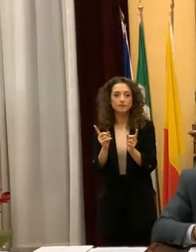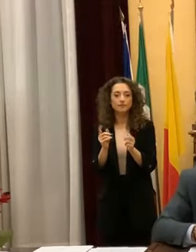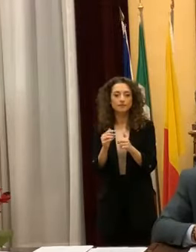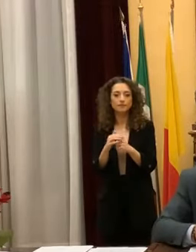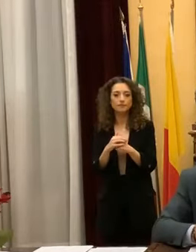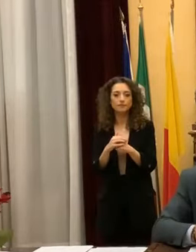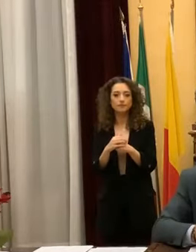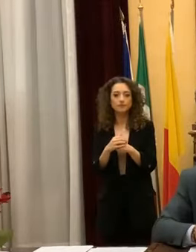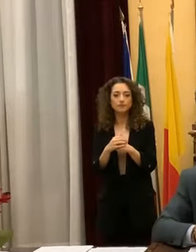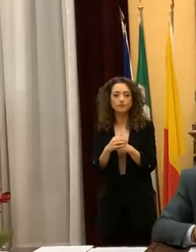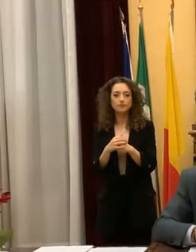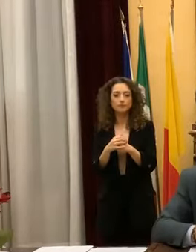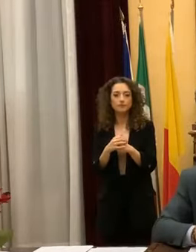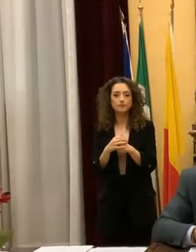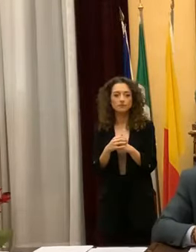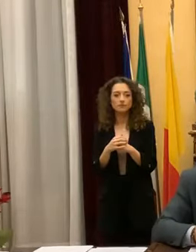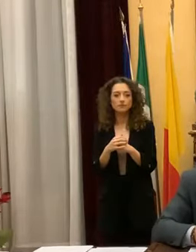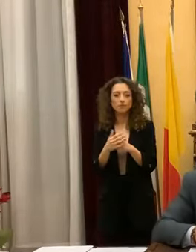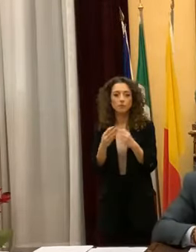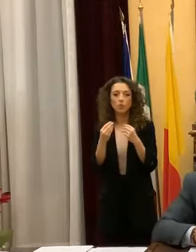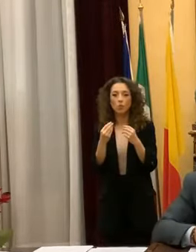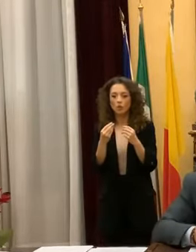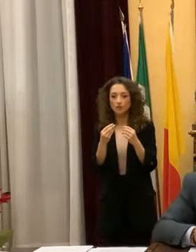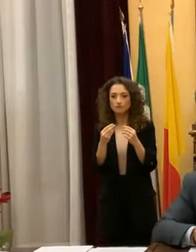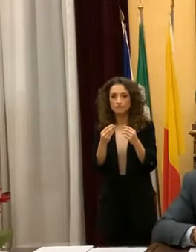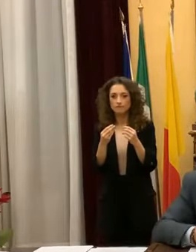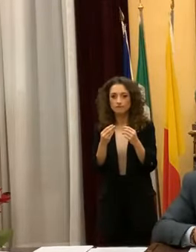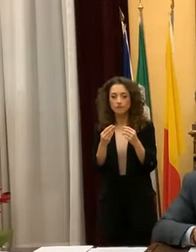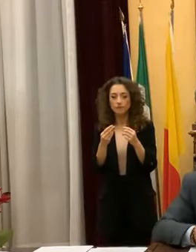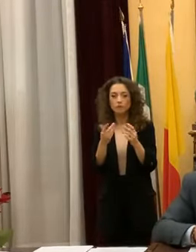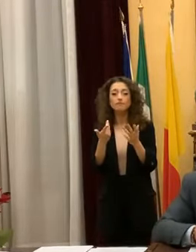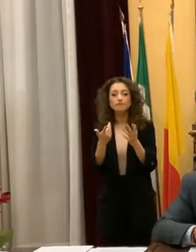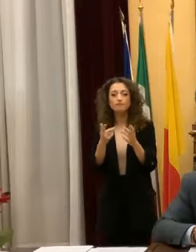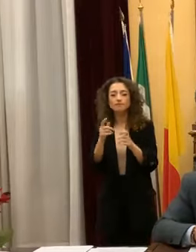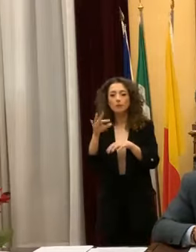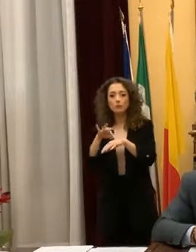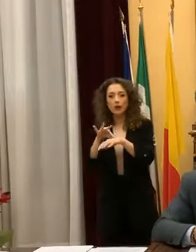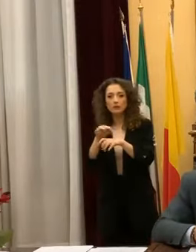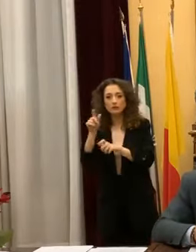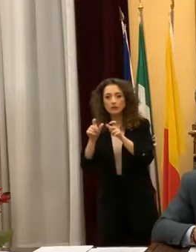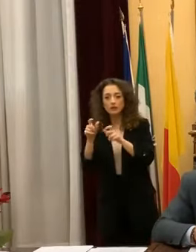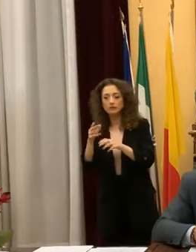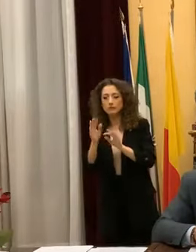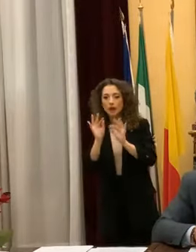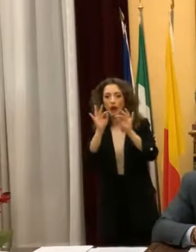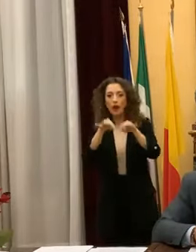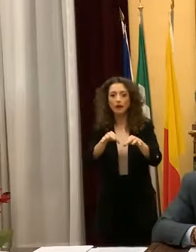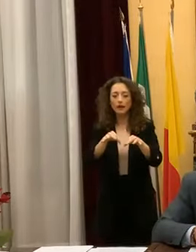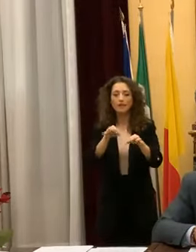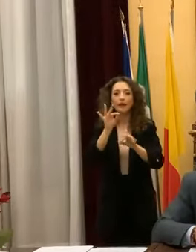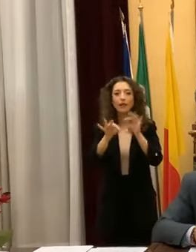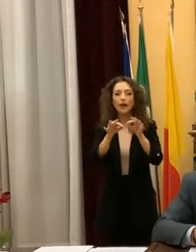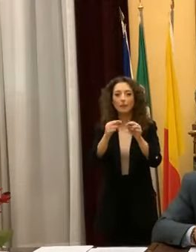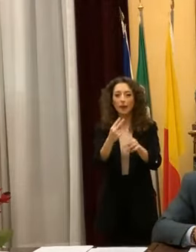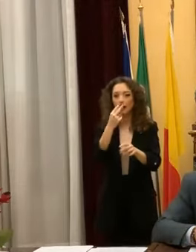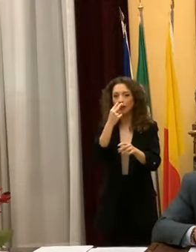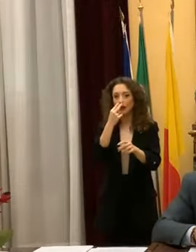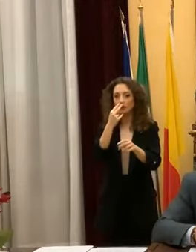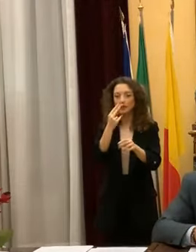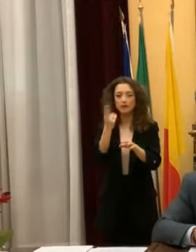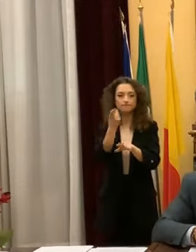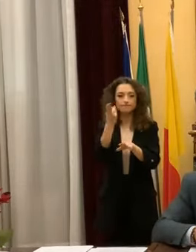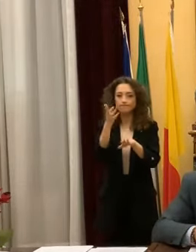quando si entrava nelle terapie intensive non si usciva più. Voglio fornirvi un dato e una